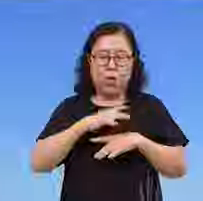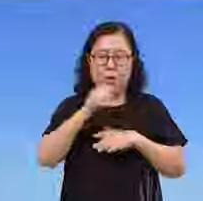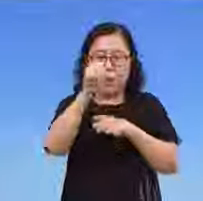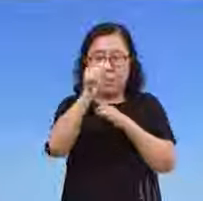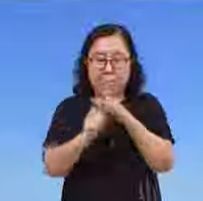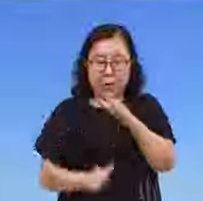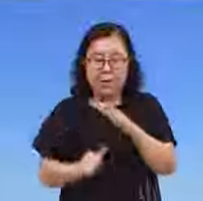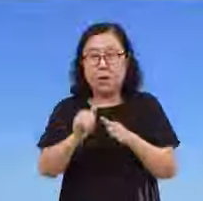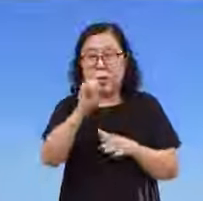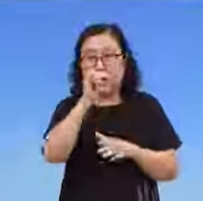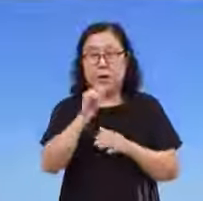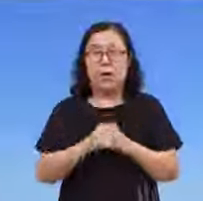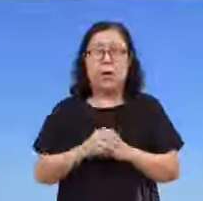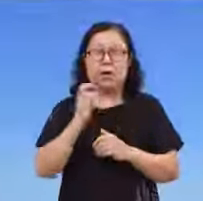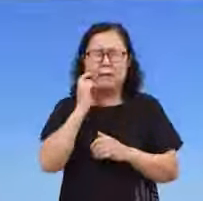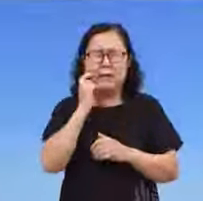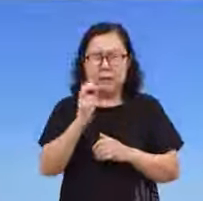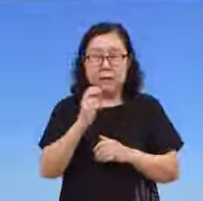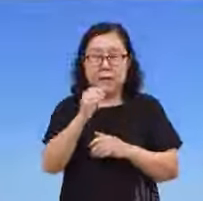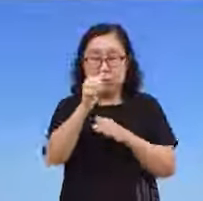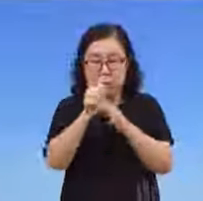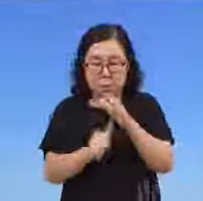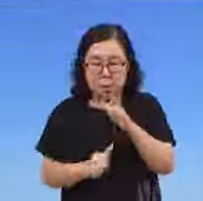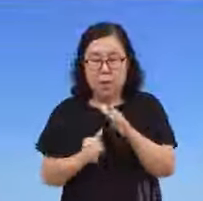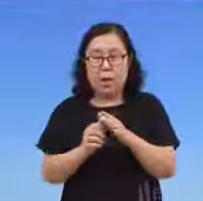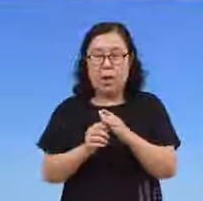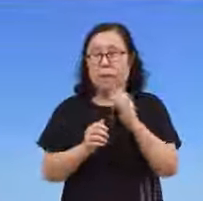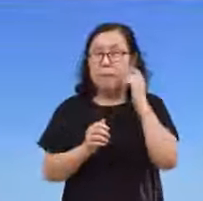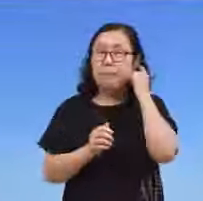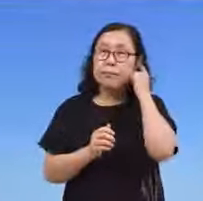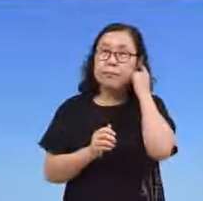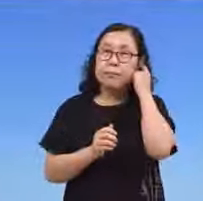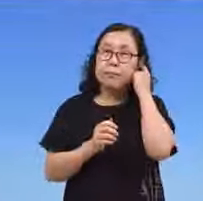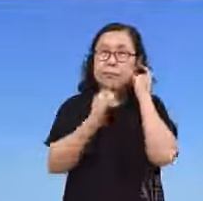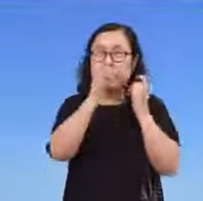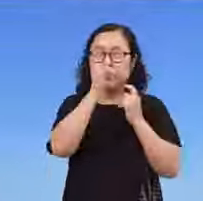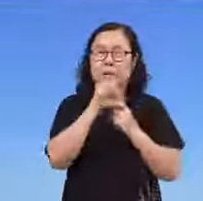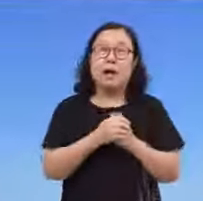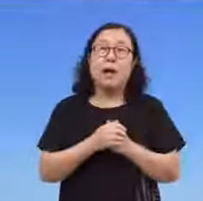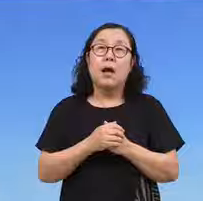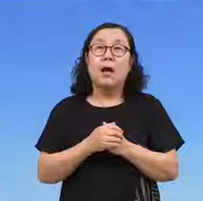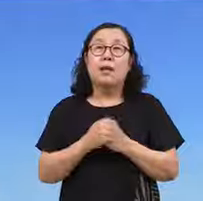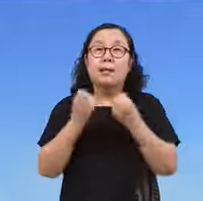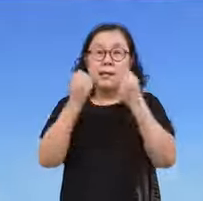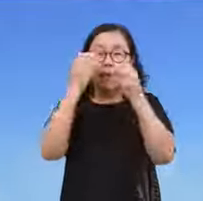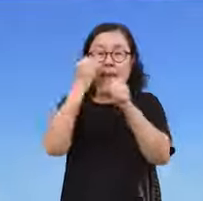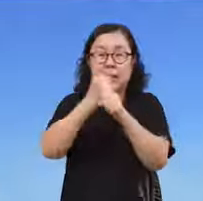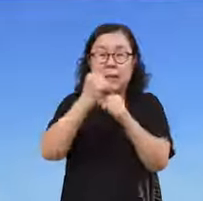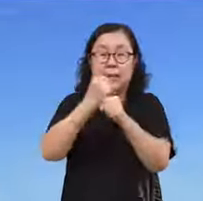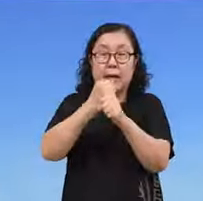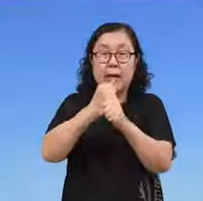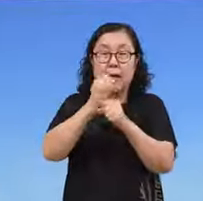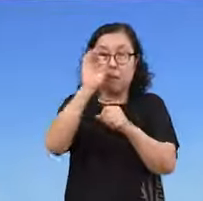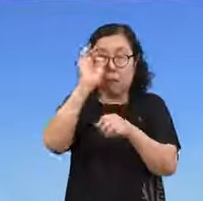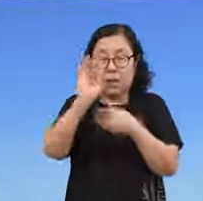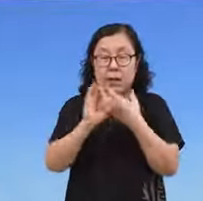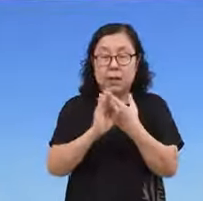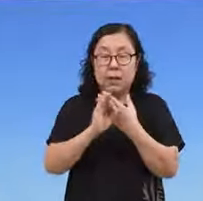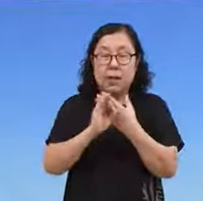굉장히 두려움에 빠져 있습니다. 심한 두려움에 빠져 있습니다. 본문 창세기 32장 6절